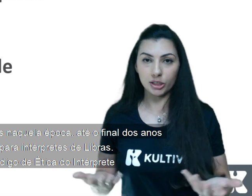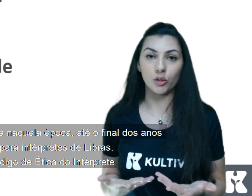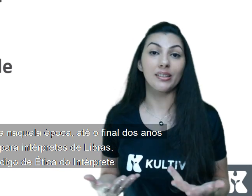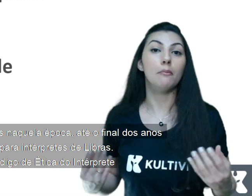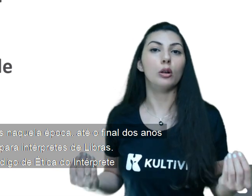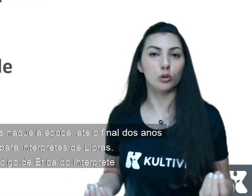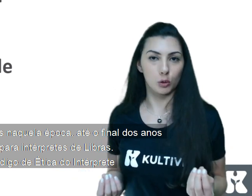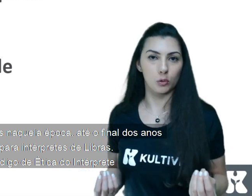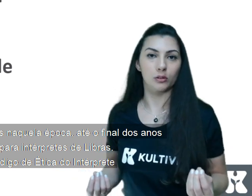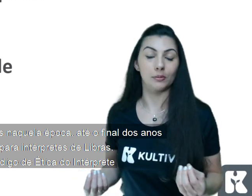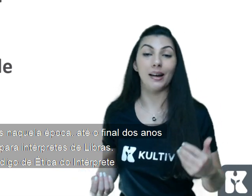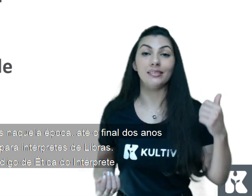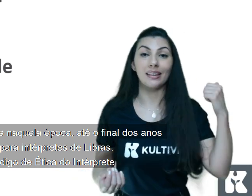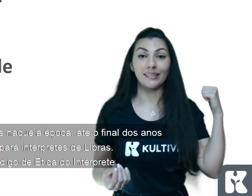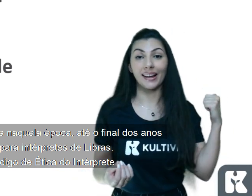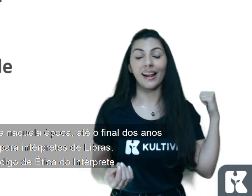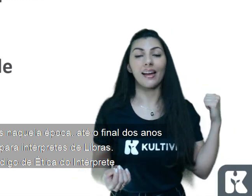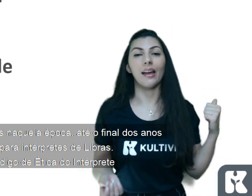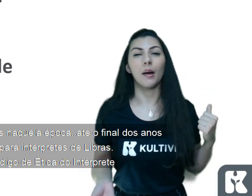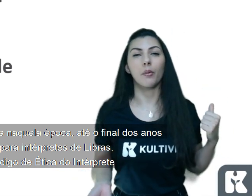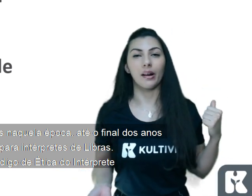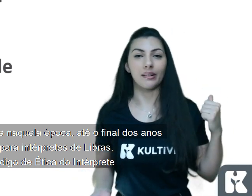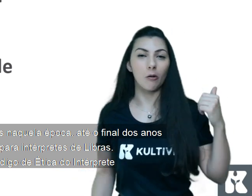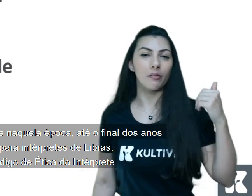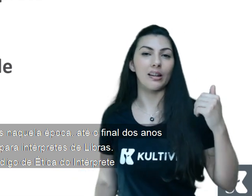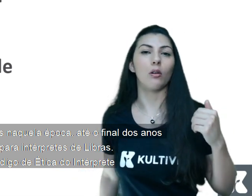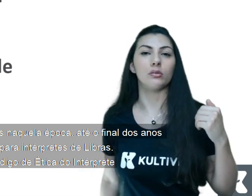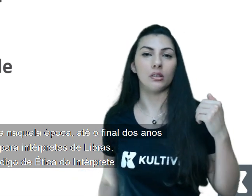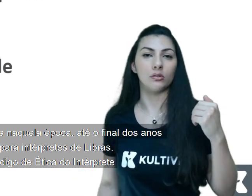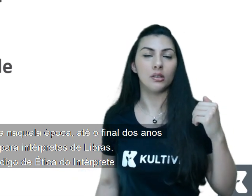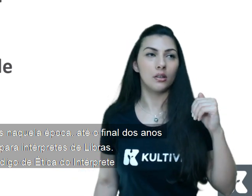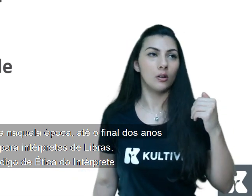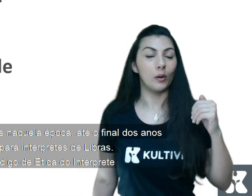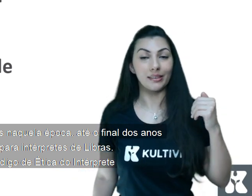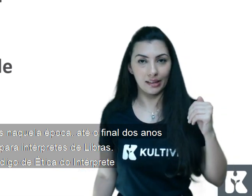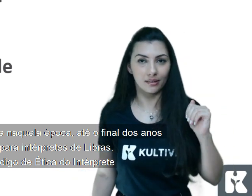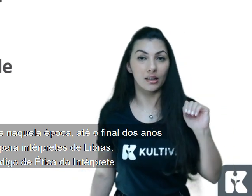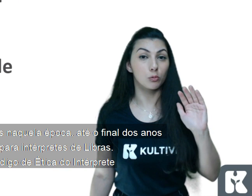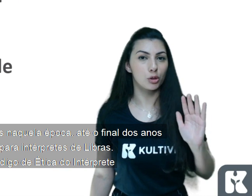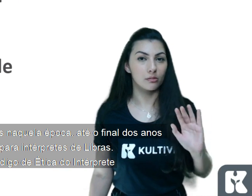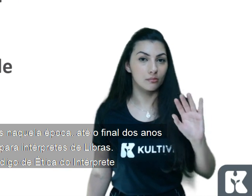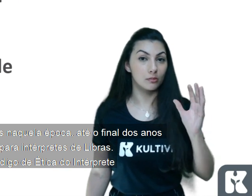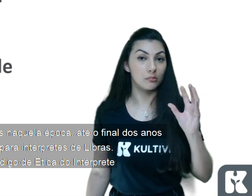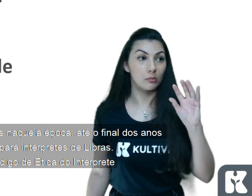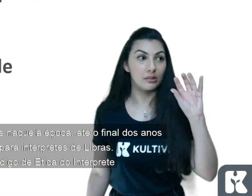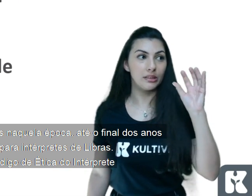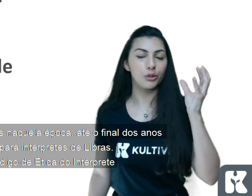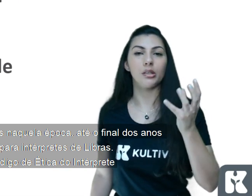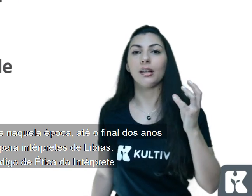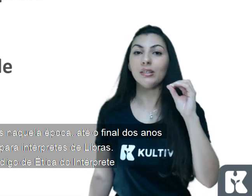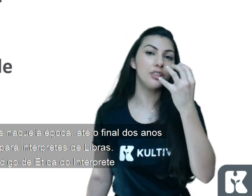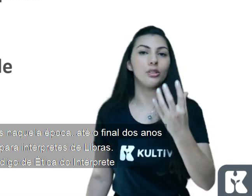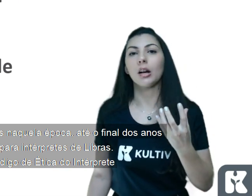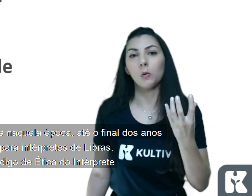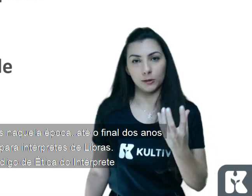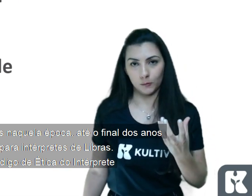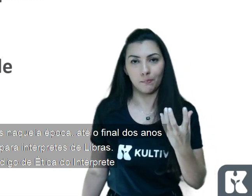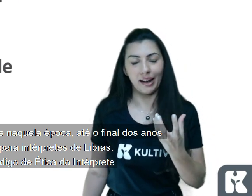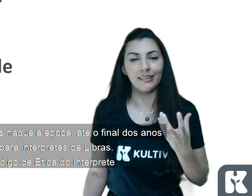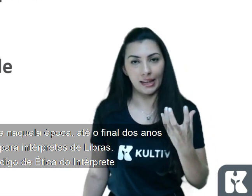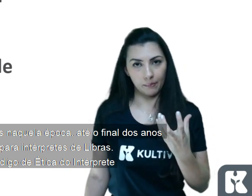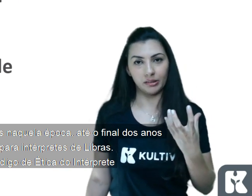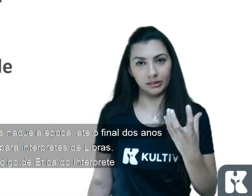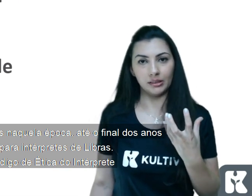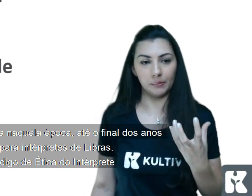E hoje em dia tem muitos cursos, mas naquela época, até o final dos anos 80, não existia curso